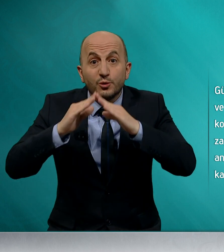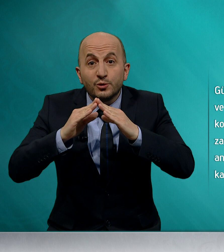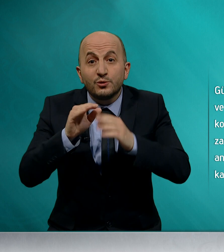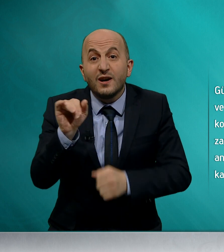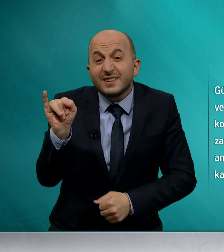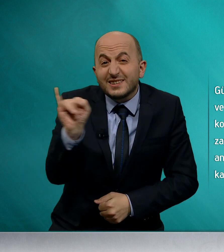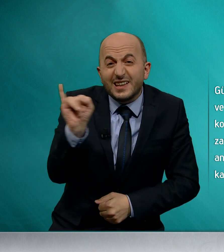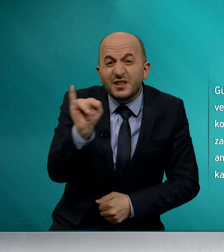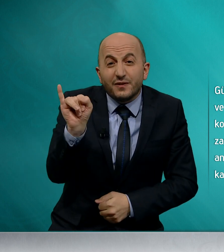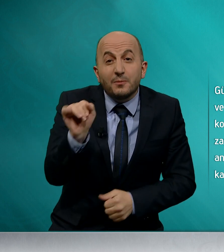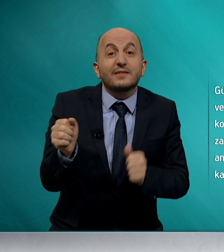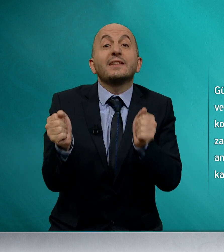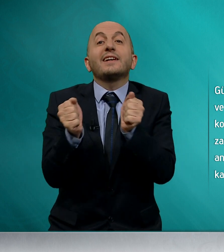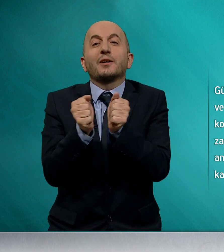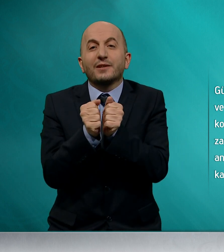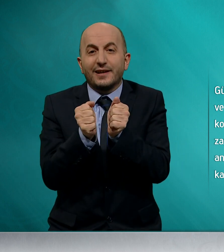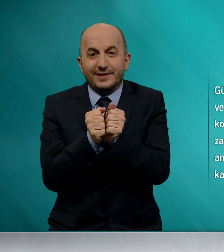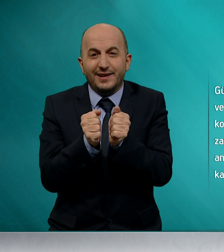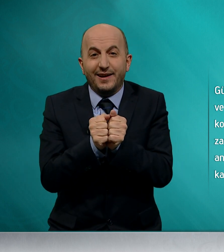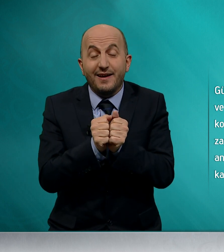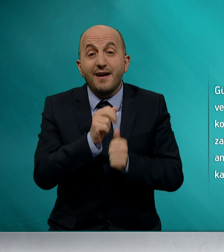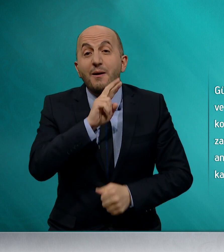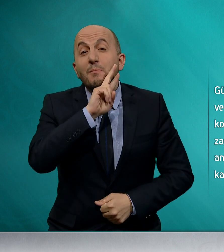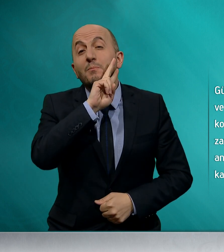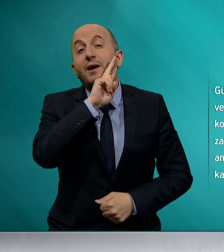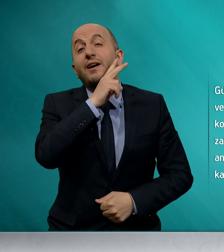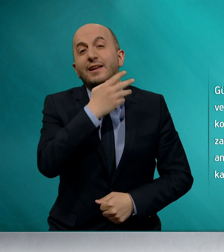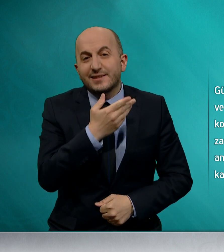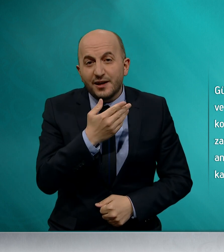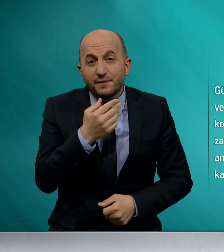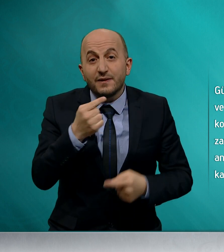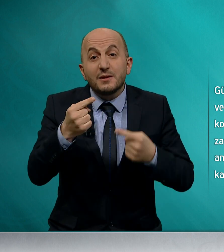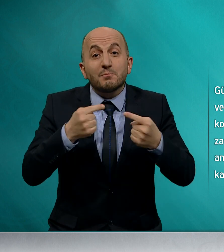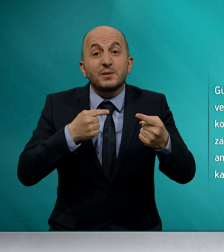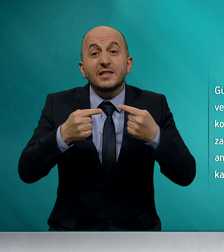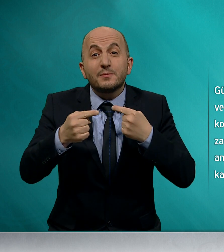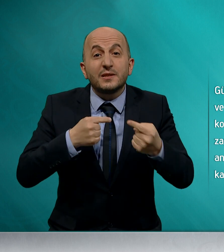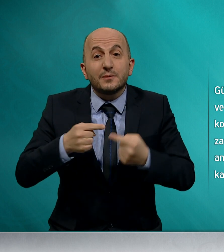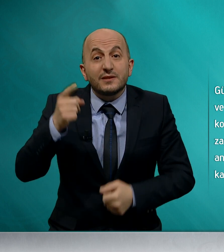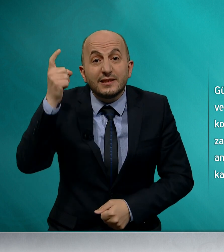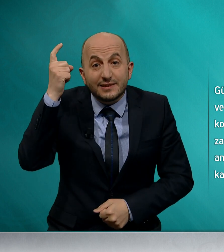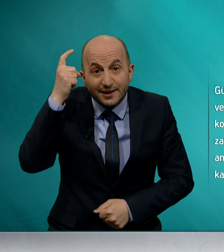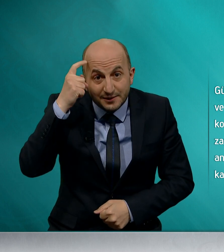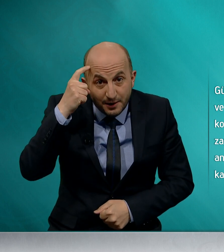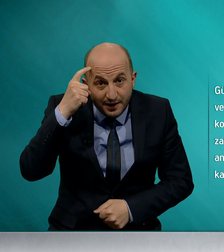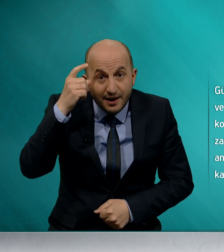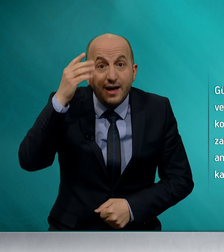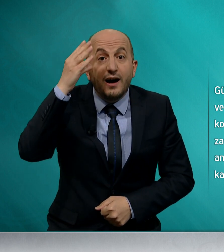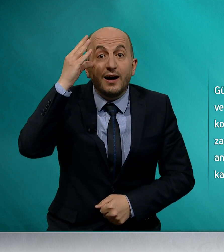Komşuluğun zayıflamasıyla birlikte maalesef birbirimizi tanıma,